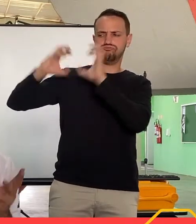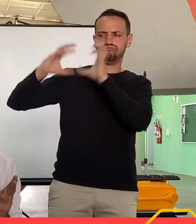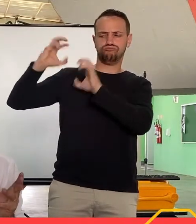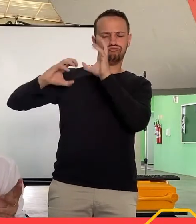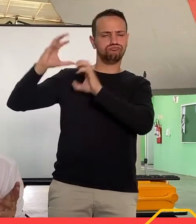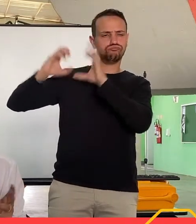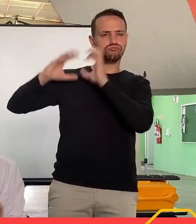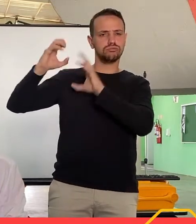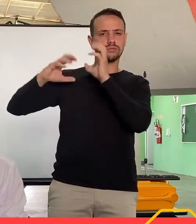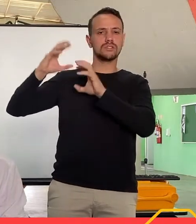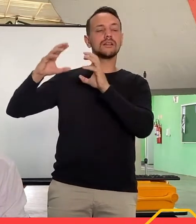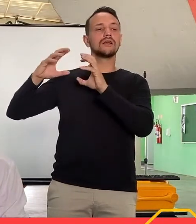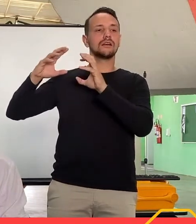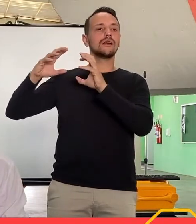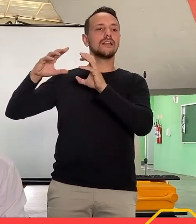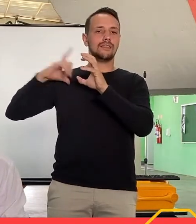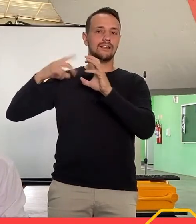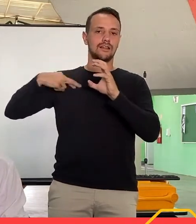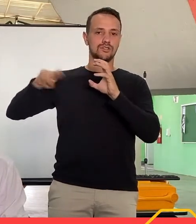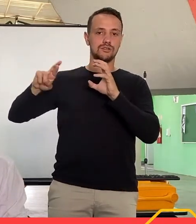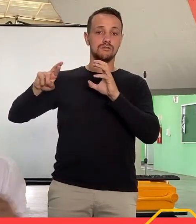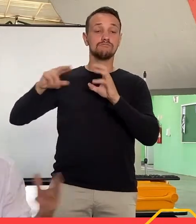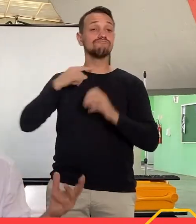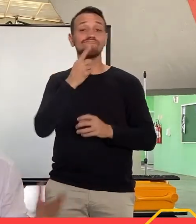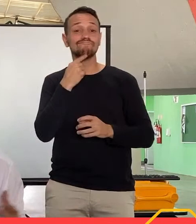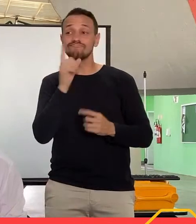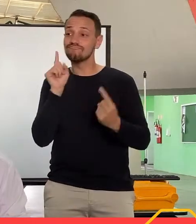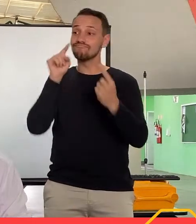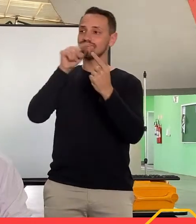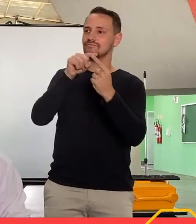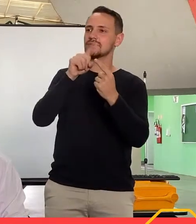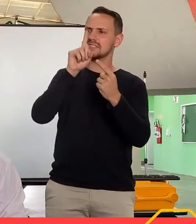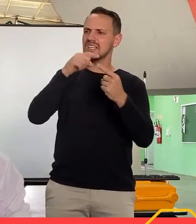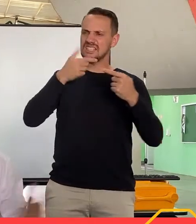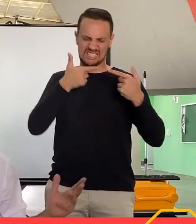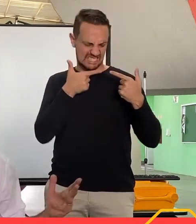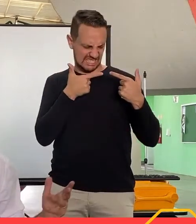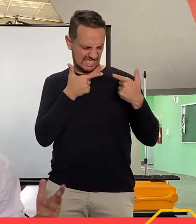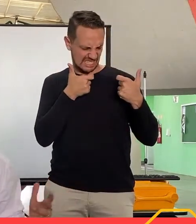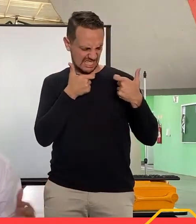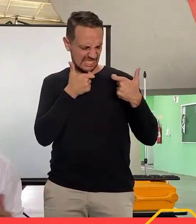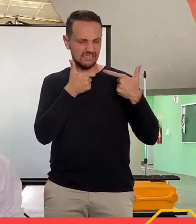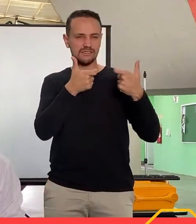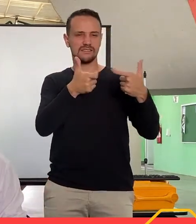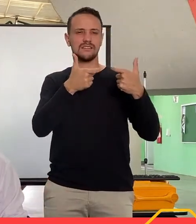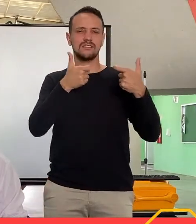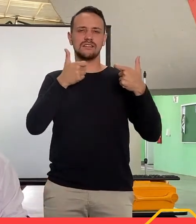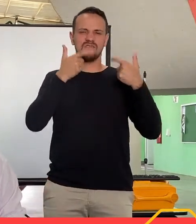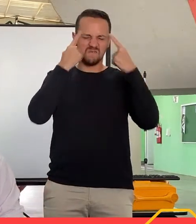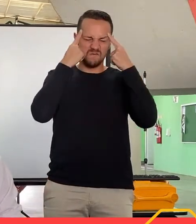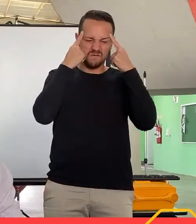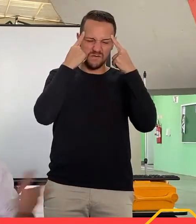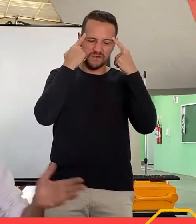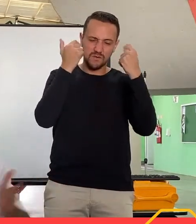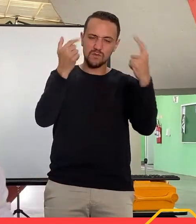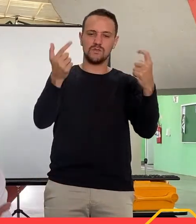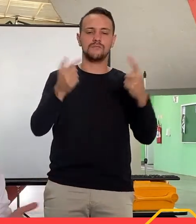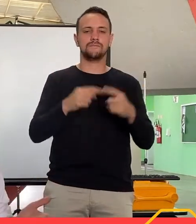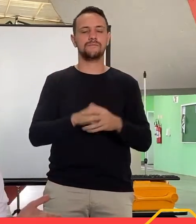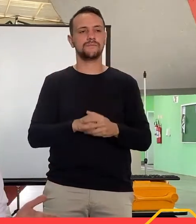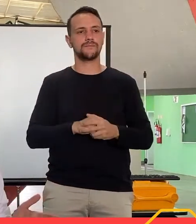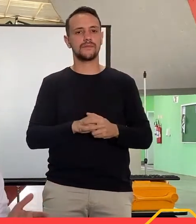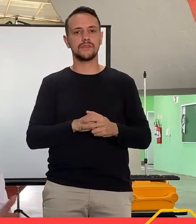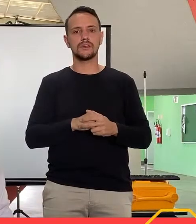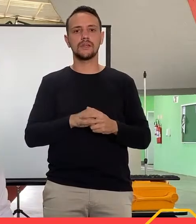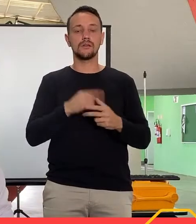e não se tinha um horizonte de resolver isso. Eram guerras sanguinárias, né? que